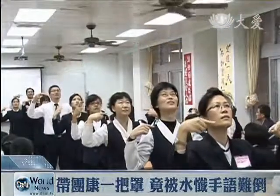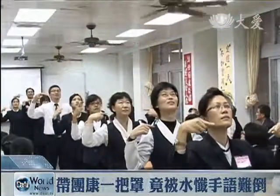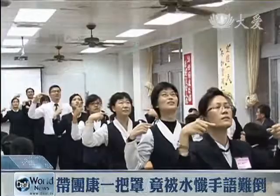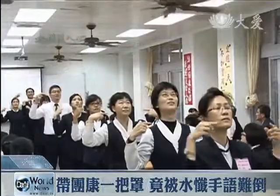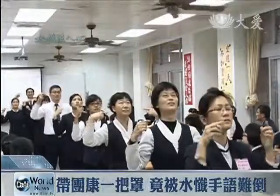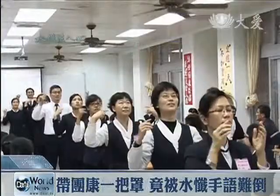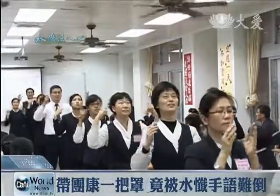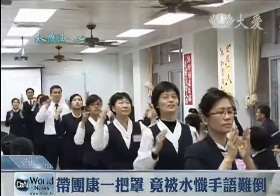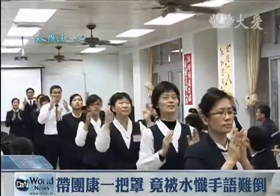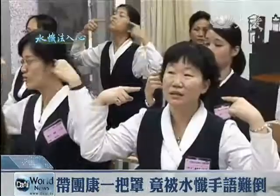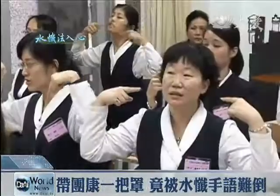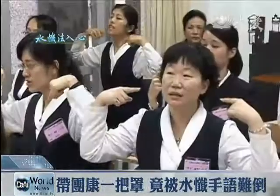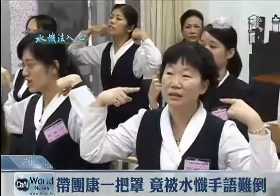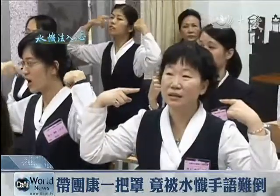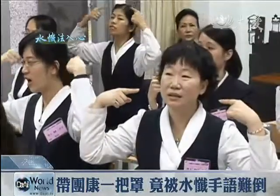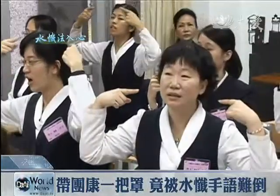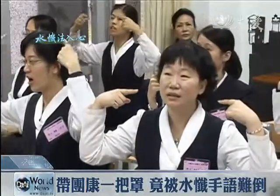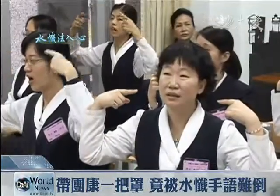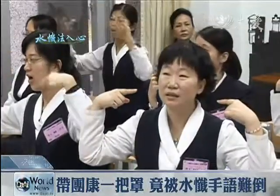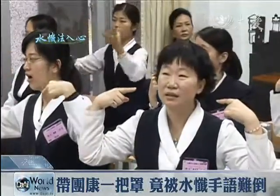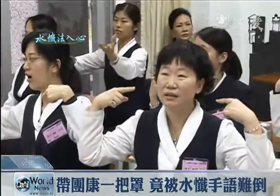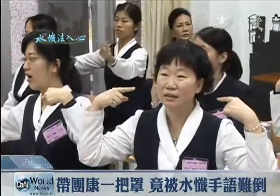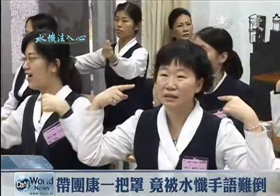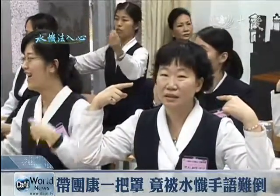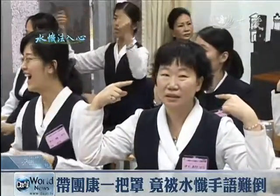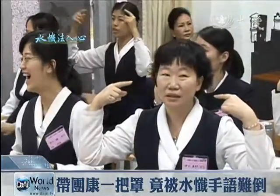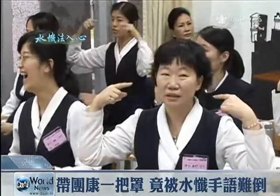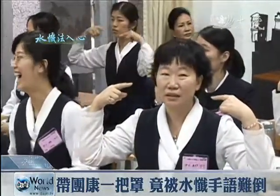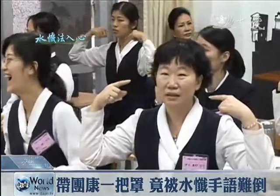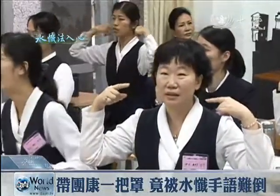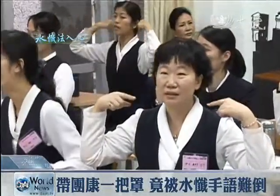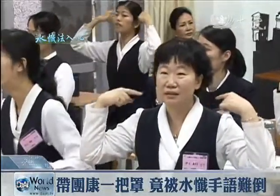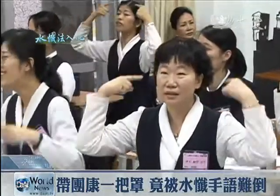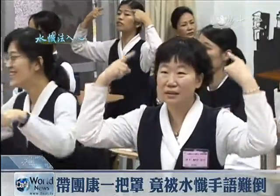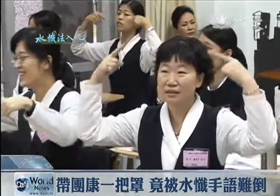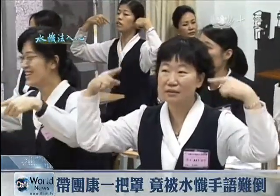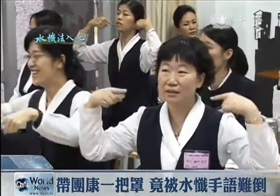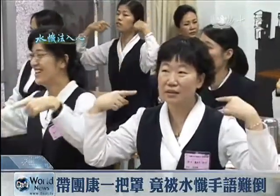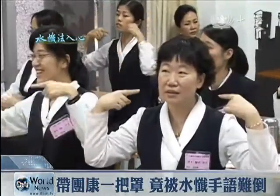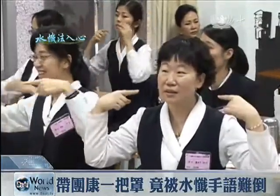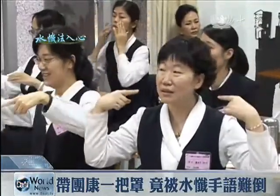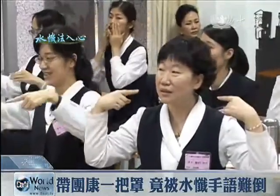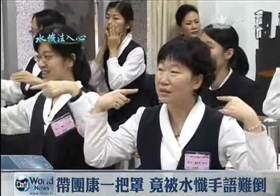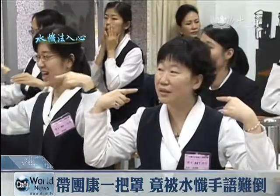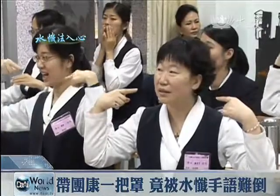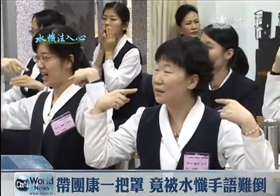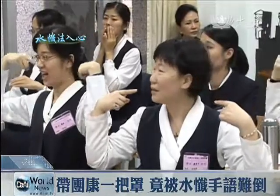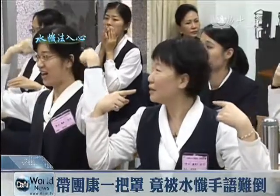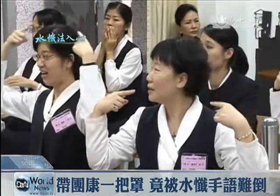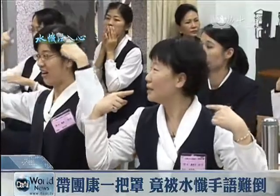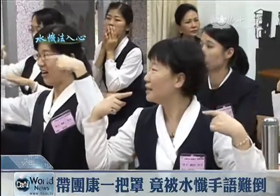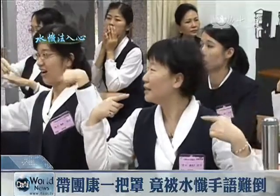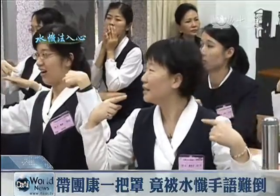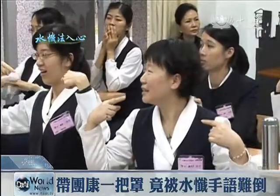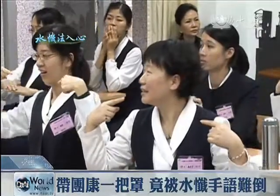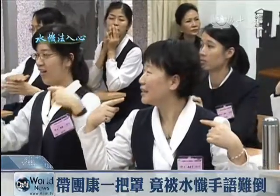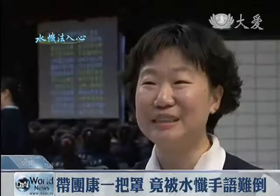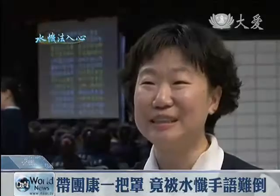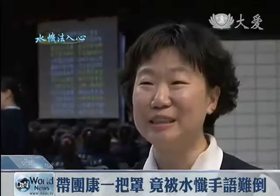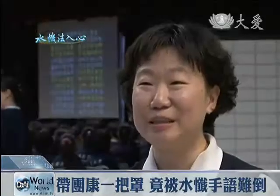究竟从上往下还是由下往上转，重新当学生，大家面面相觑。 以为种子只是把